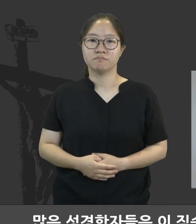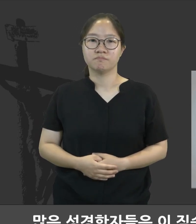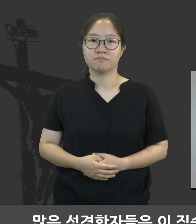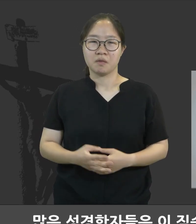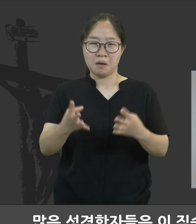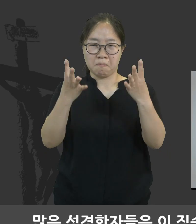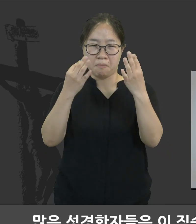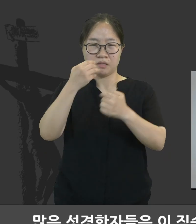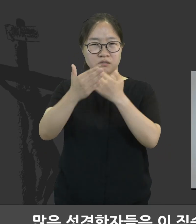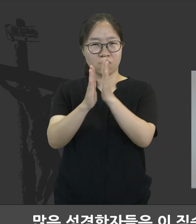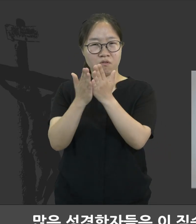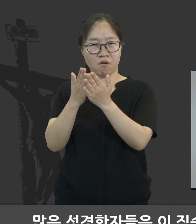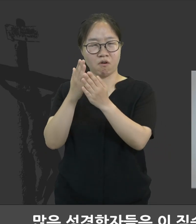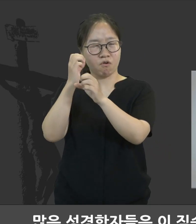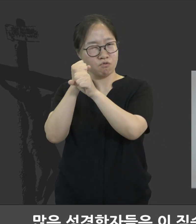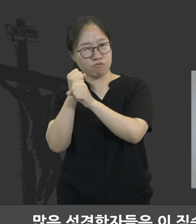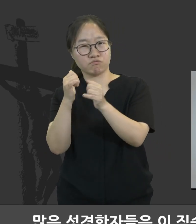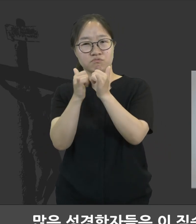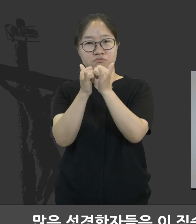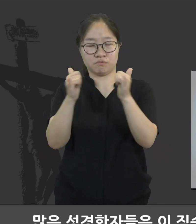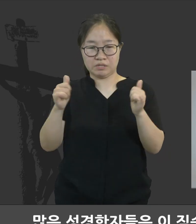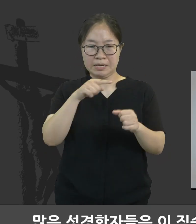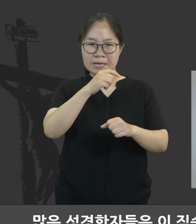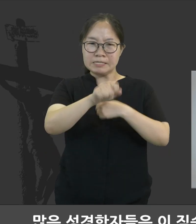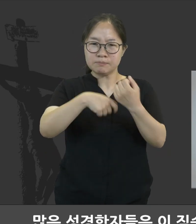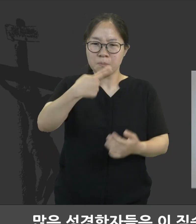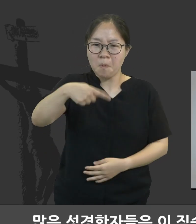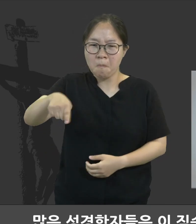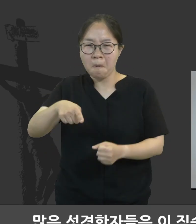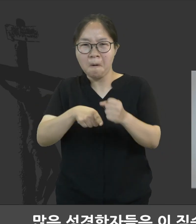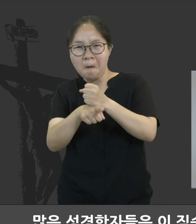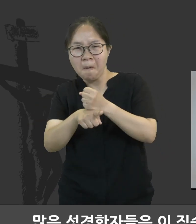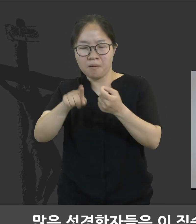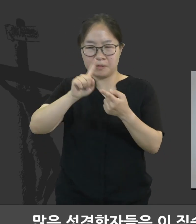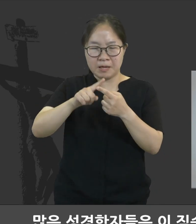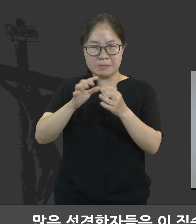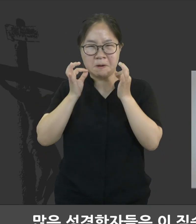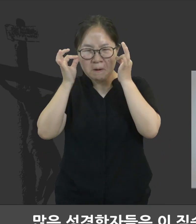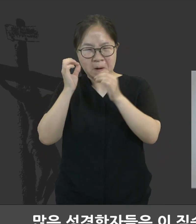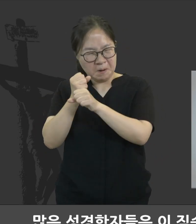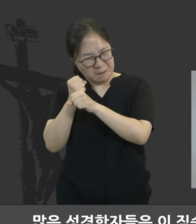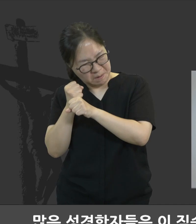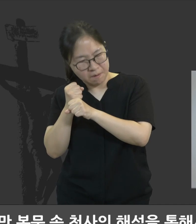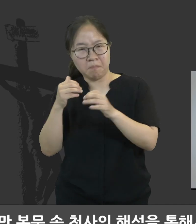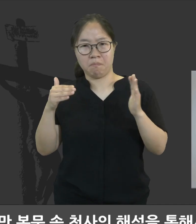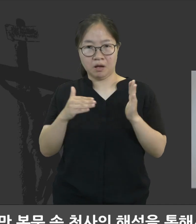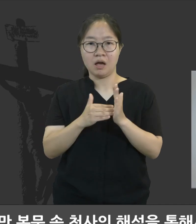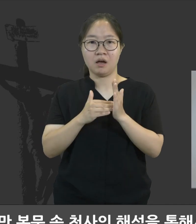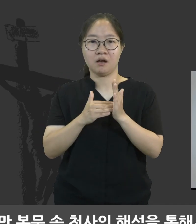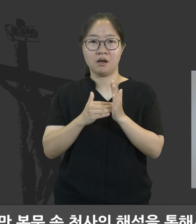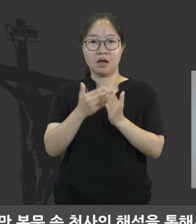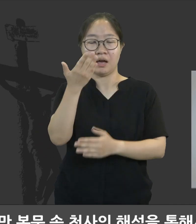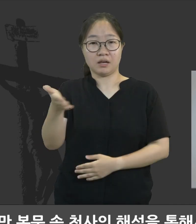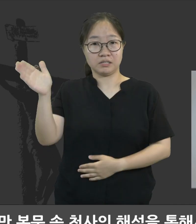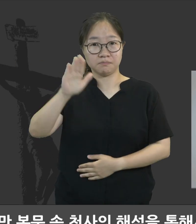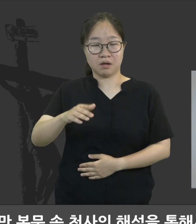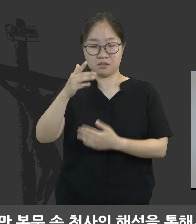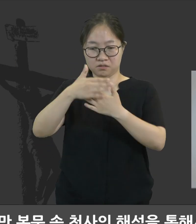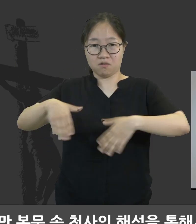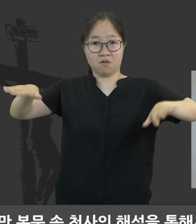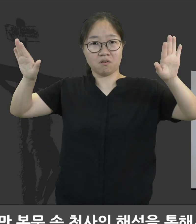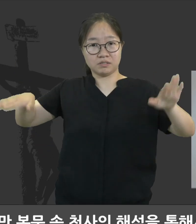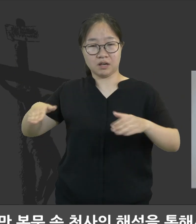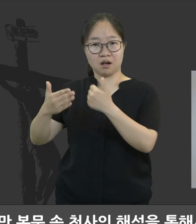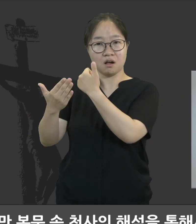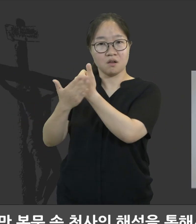성경학자들은 이 짐승들의 정체를 밝히려 많은 노력을 기울여 왔습니다. 하지만 본문 속 천사의 해석을 통해서 알